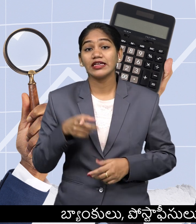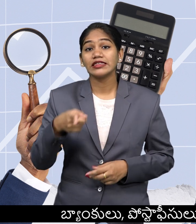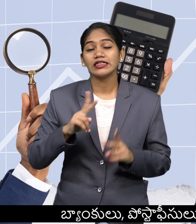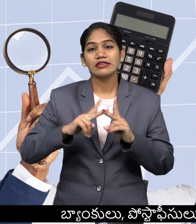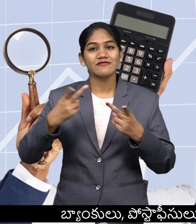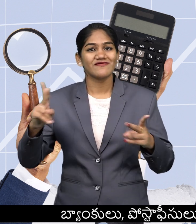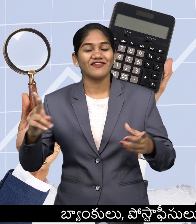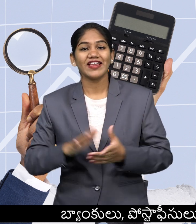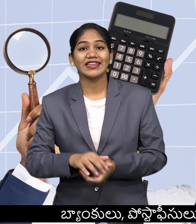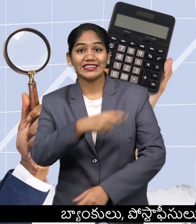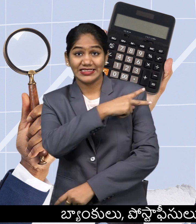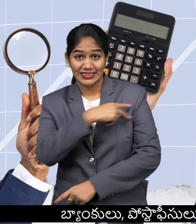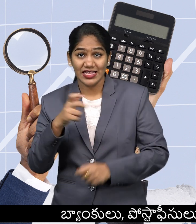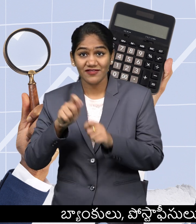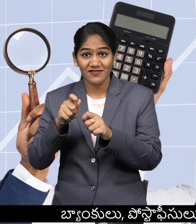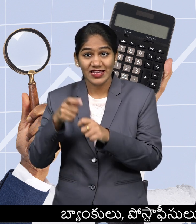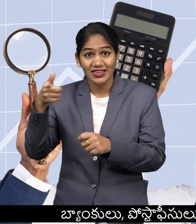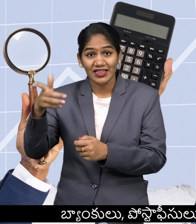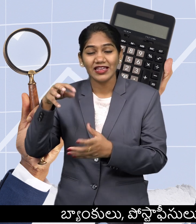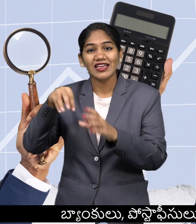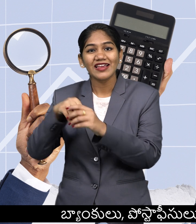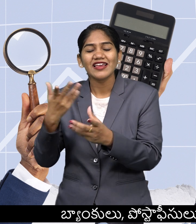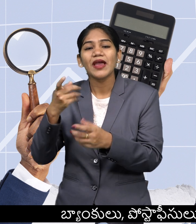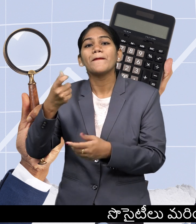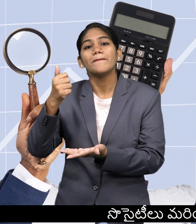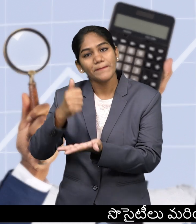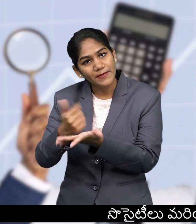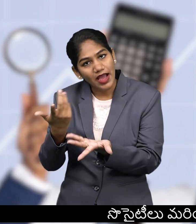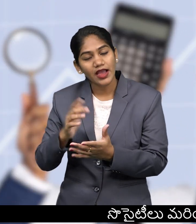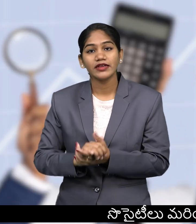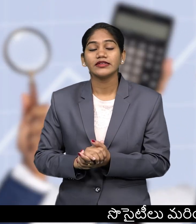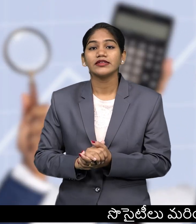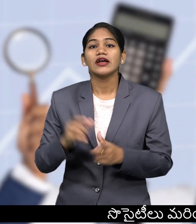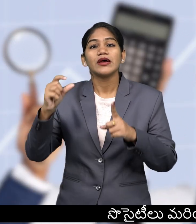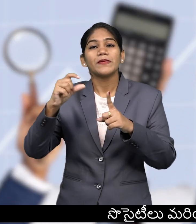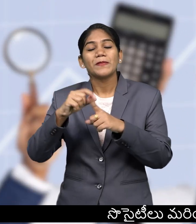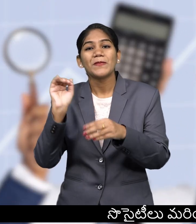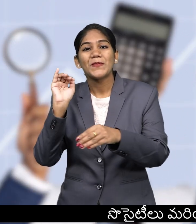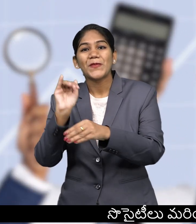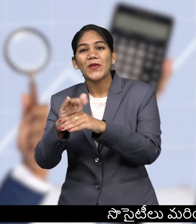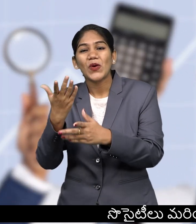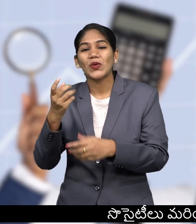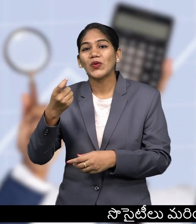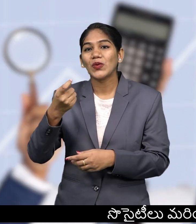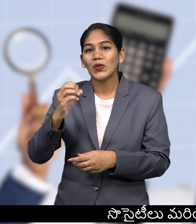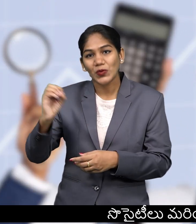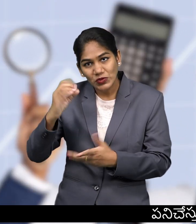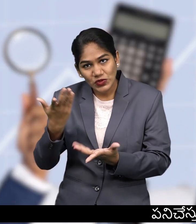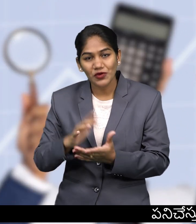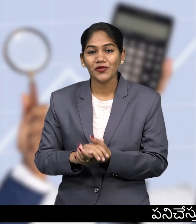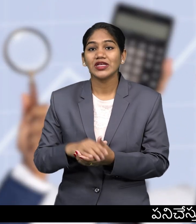బ్యాంకులు, పోస్టాఫీసులు, చిట్ ఫండ్లు మరియు కోఆపరేటివ్ సొసైటీలు మరియు అలాంటి ఇతర